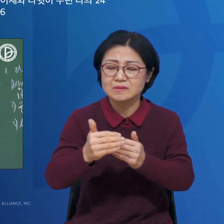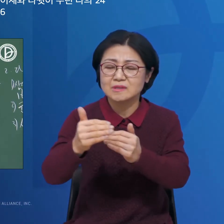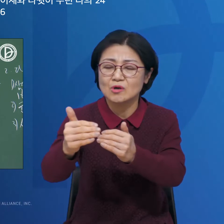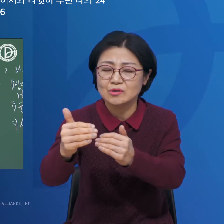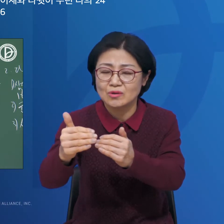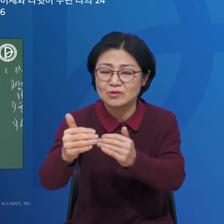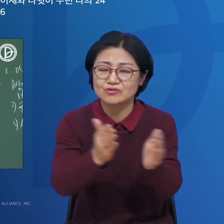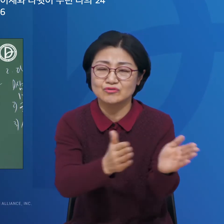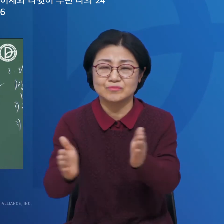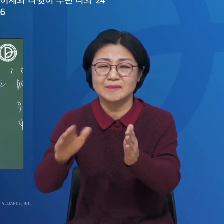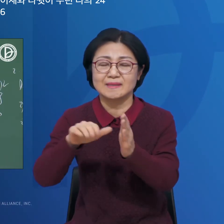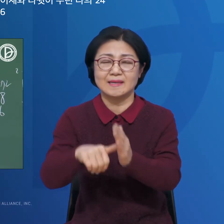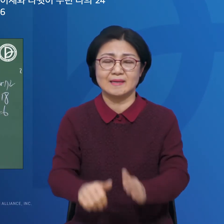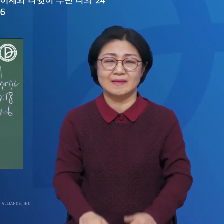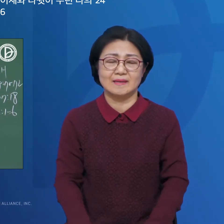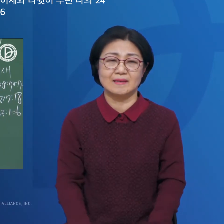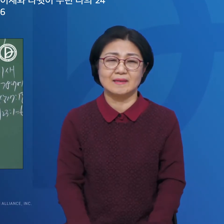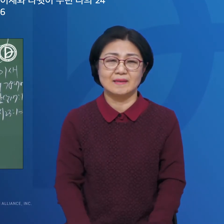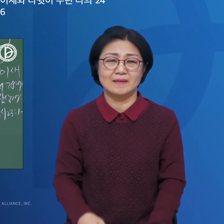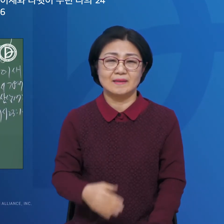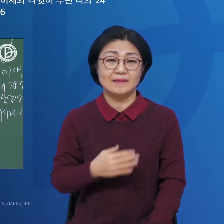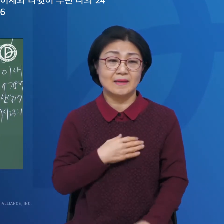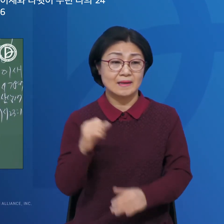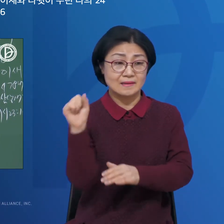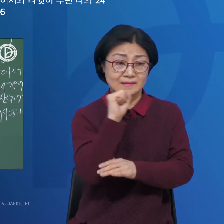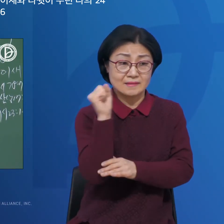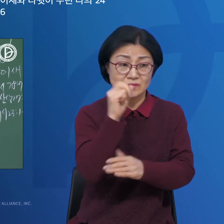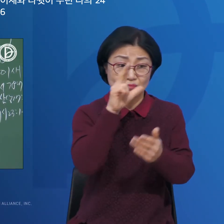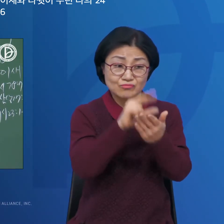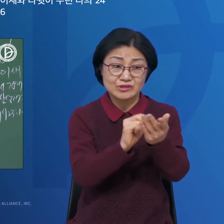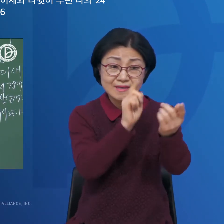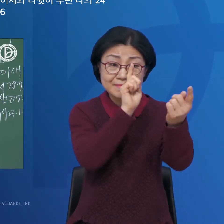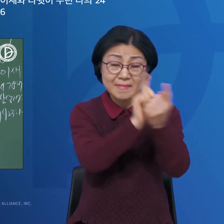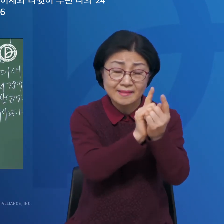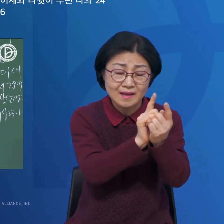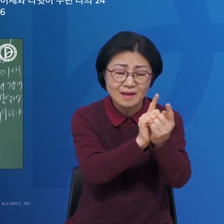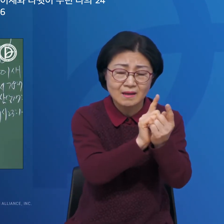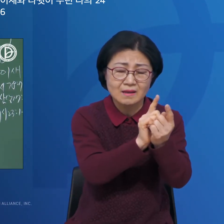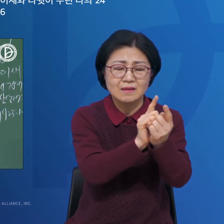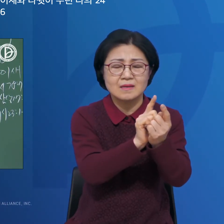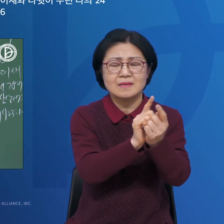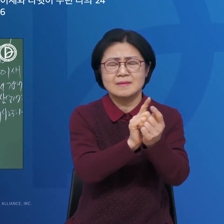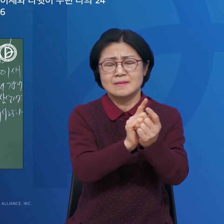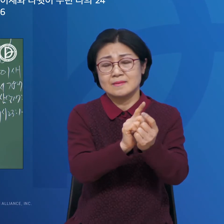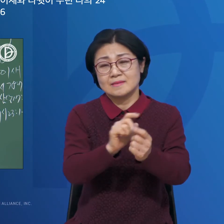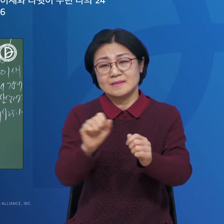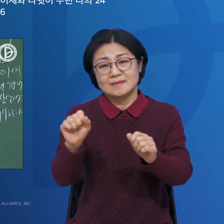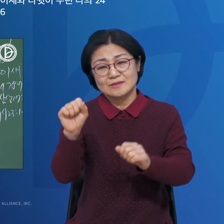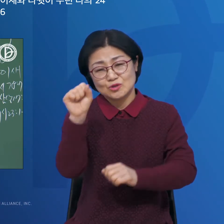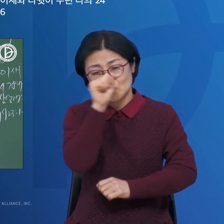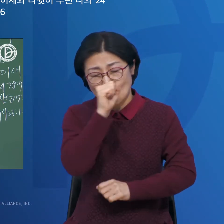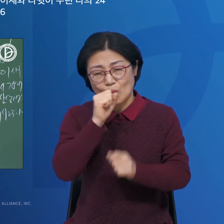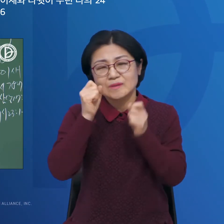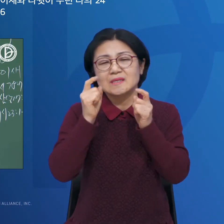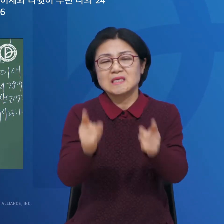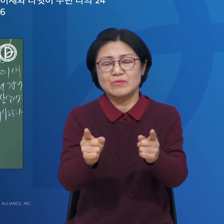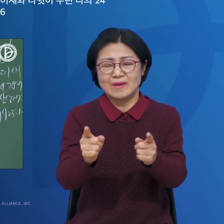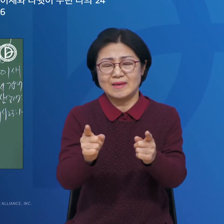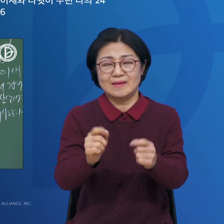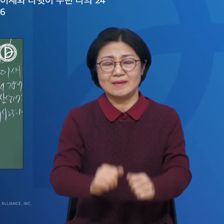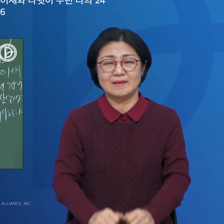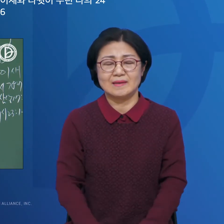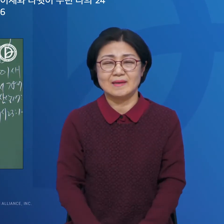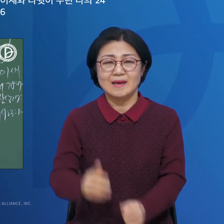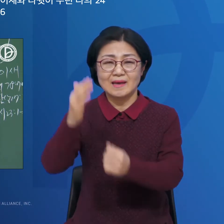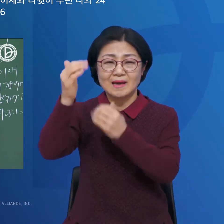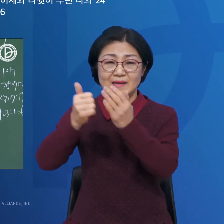됩니다. 내가 막 흔들리고 문제 왔다. 정말 진짜 시작할 시간 And so 표다. do you really have to teach 진짜로 this? 하라는 겁니다. Are you going through hardships and problems in your life?